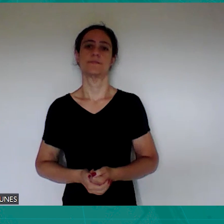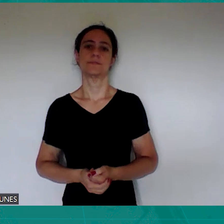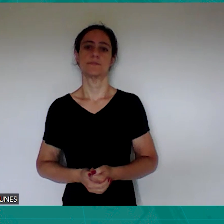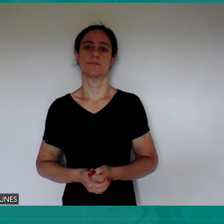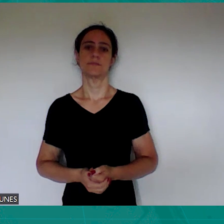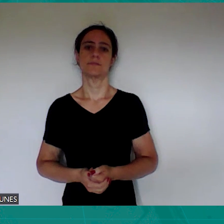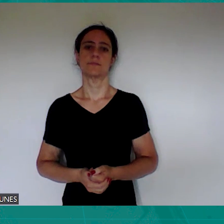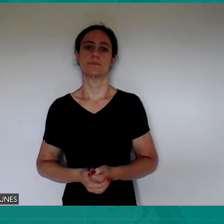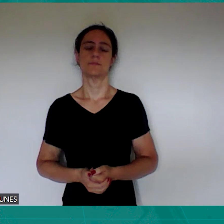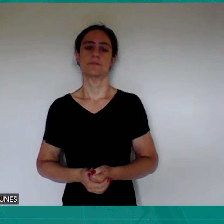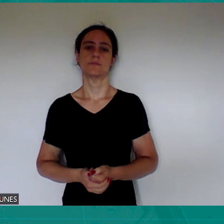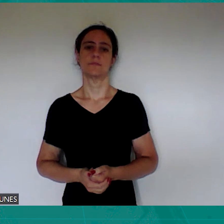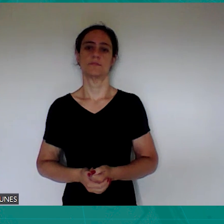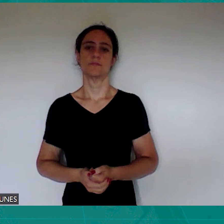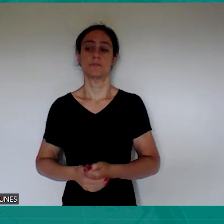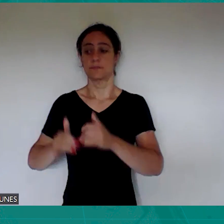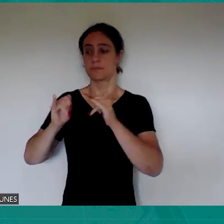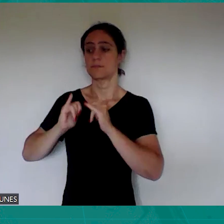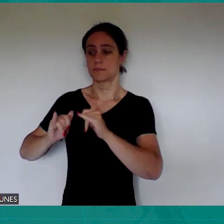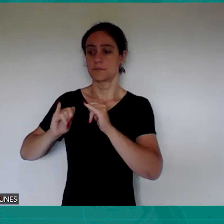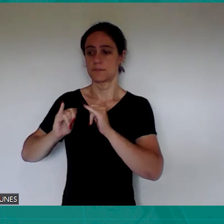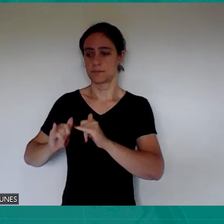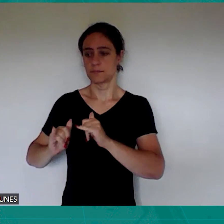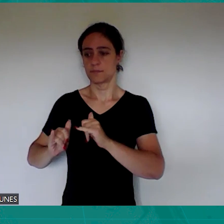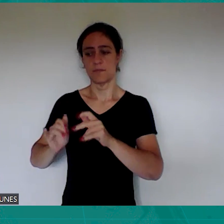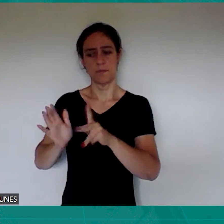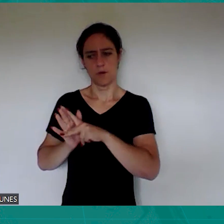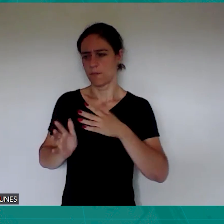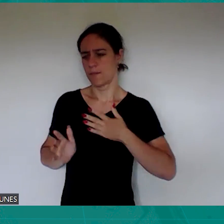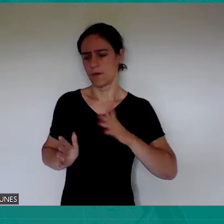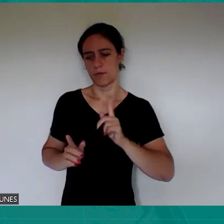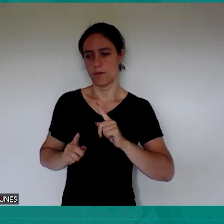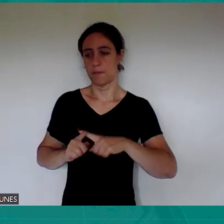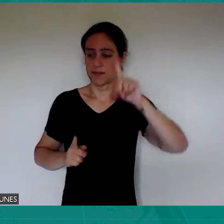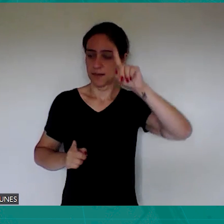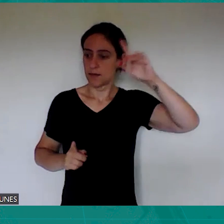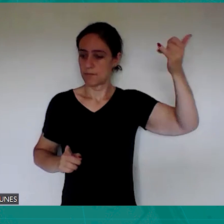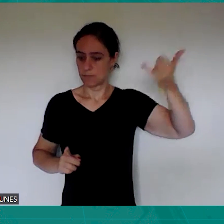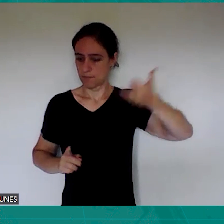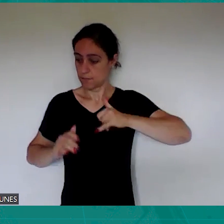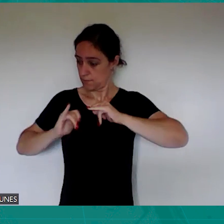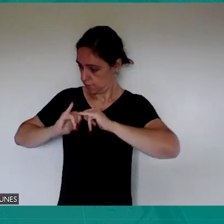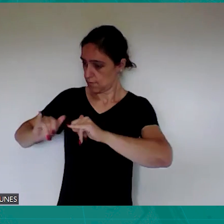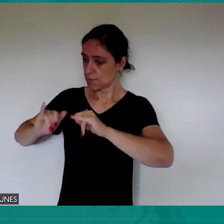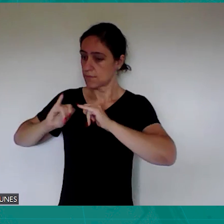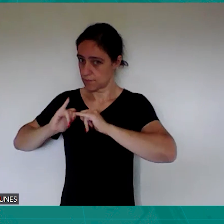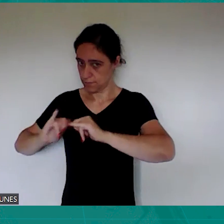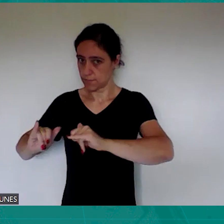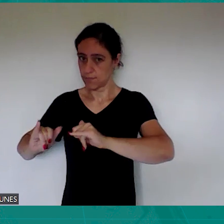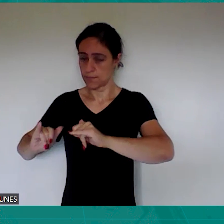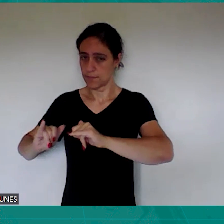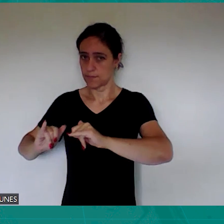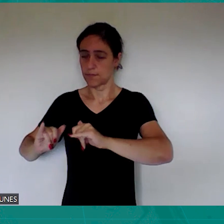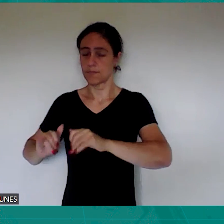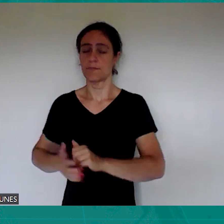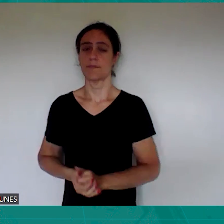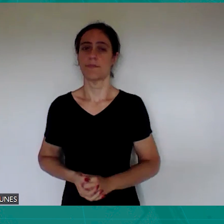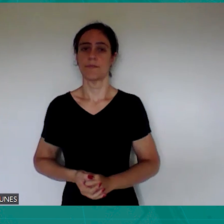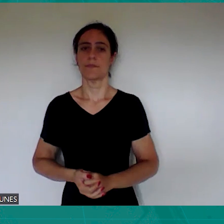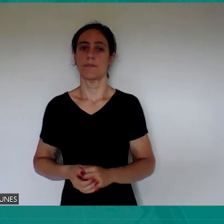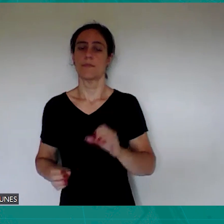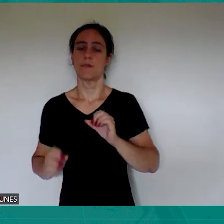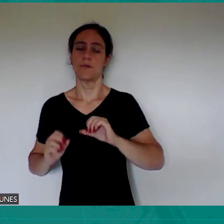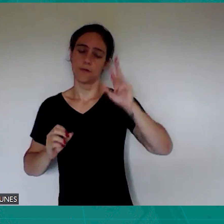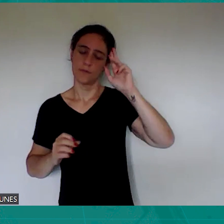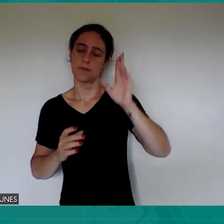que estáis ouvindo não é minha, mas do Pai que me enviou. Não é minha, a autoria não é de minha autoria. Ó Senhor Jesus.